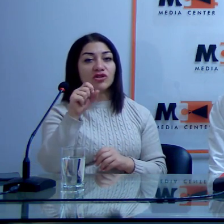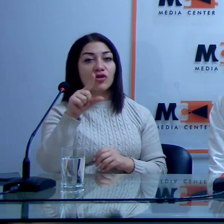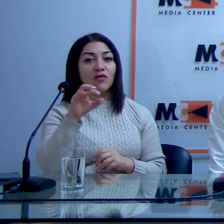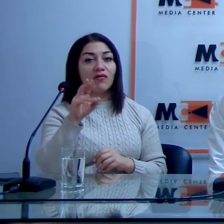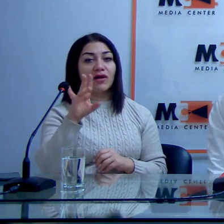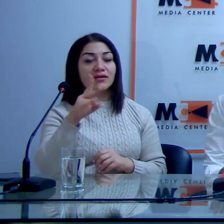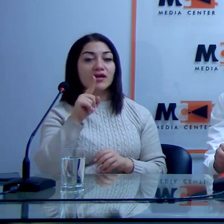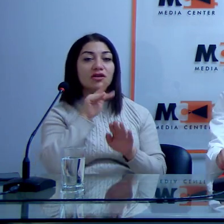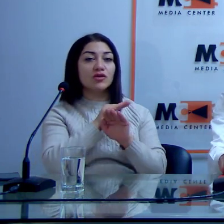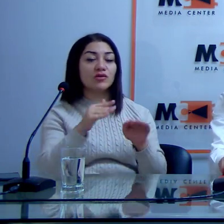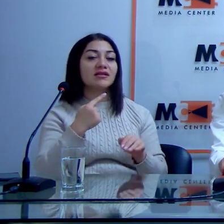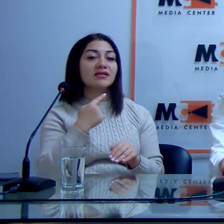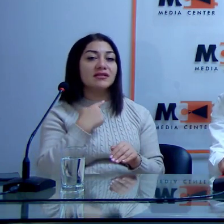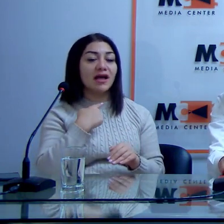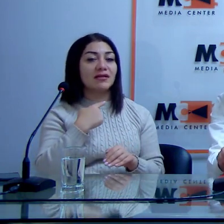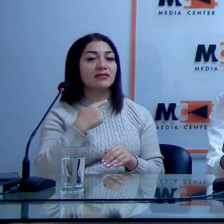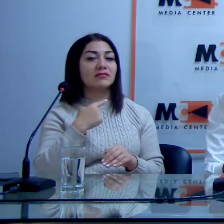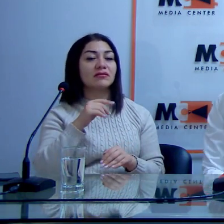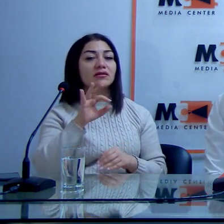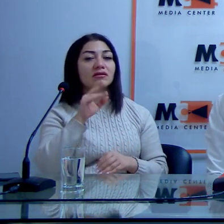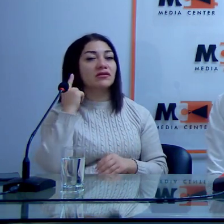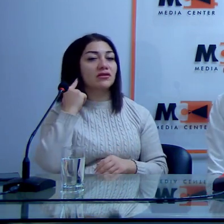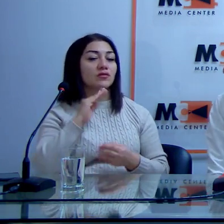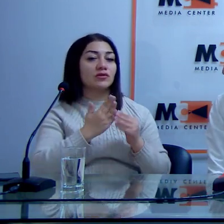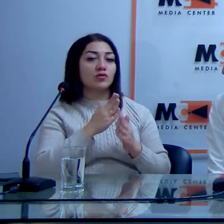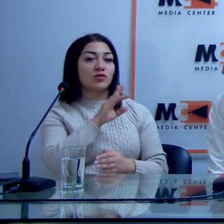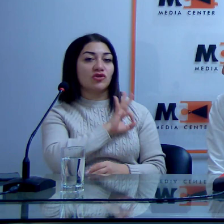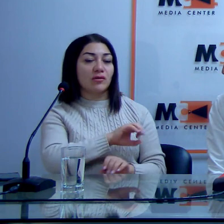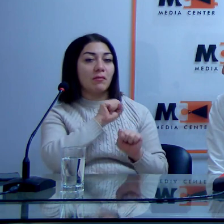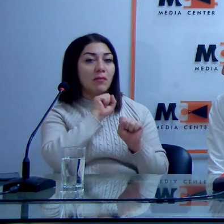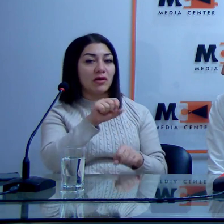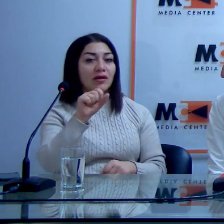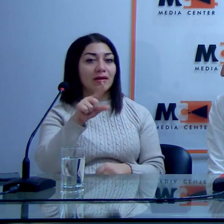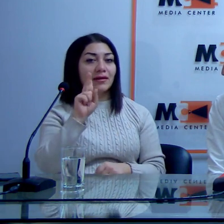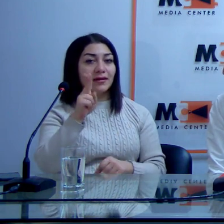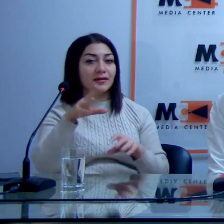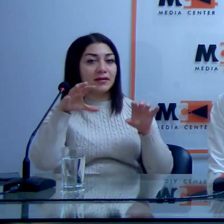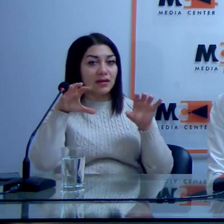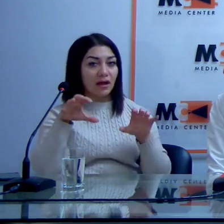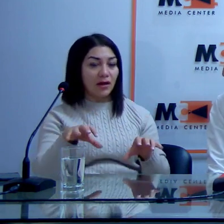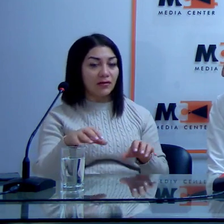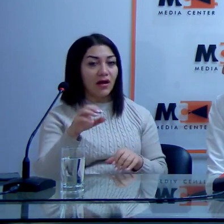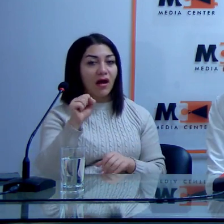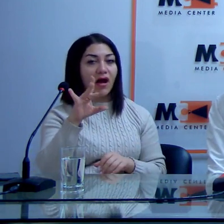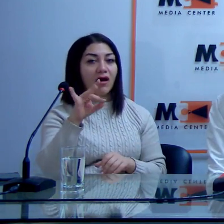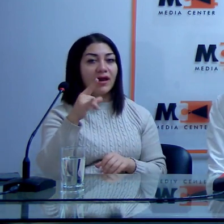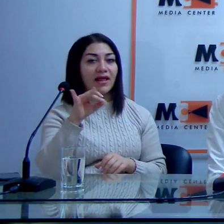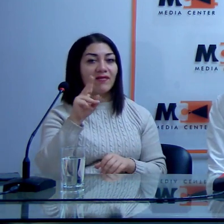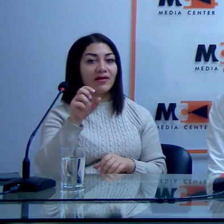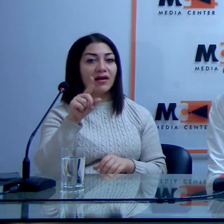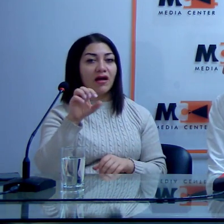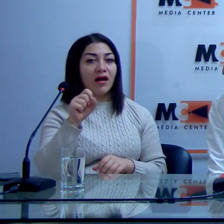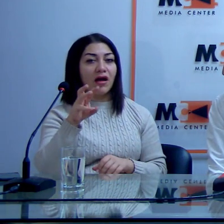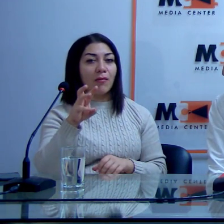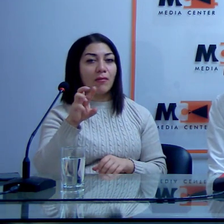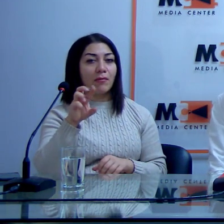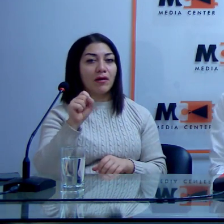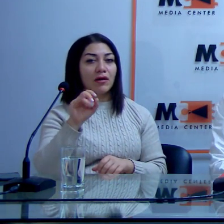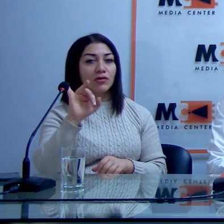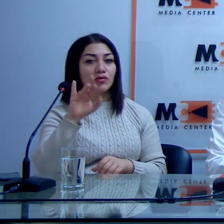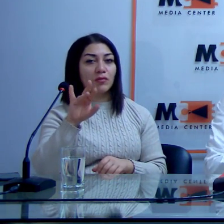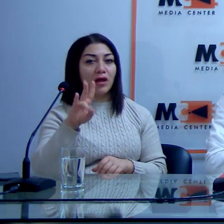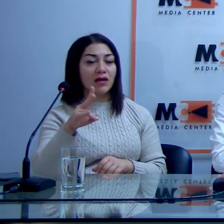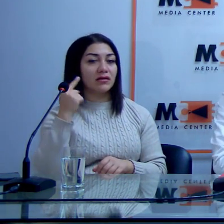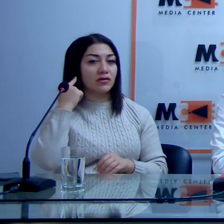ձայն լսողության խնդիրներ ունեցող անձանց շահերի պաշտպանության հասարակական կազմակերպության նախագահ, Արևիկ Համբարձումյանը լսողության խնդիրներ